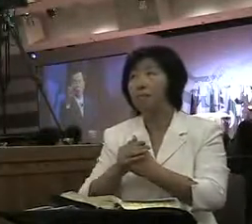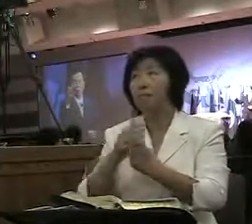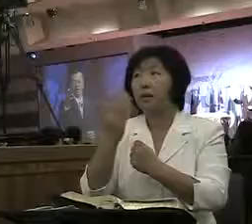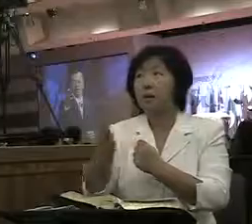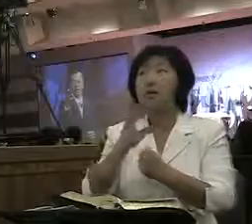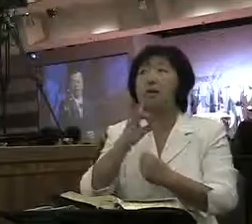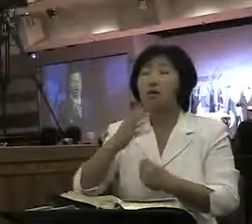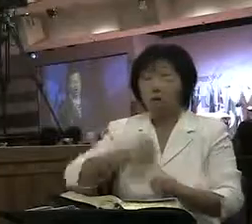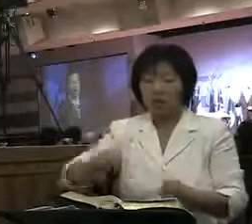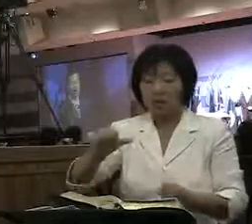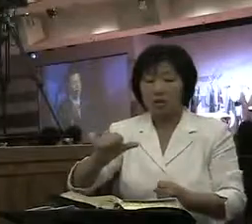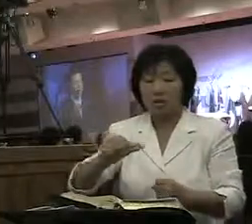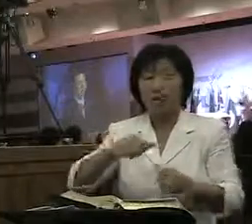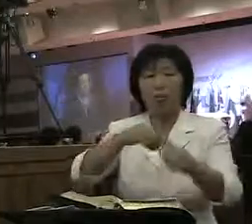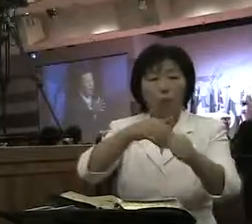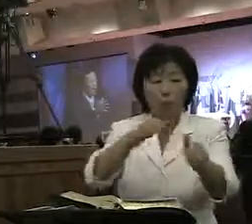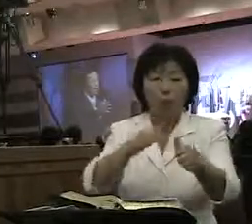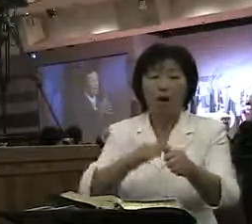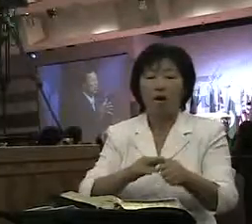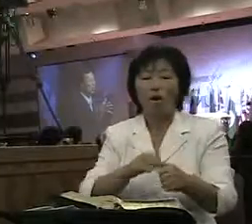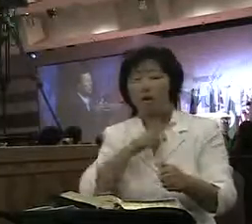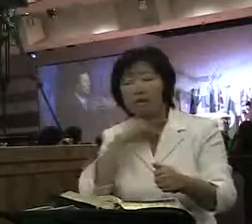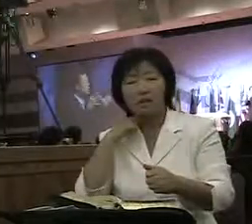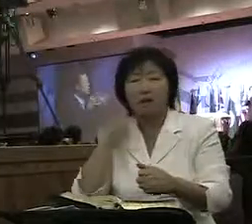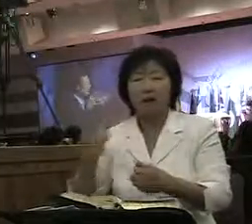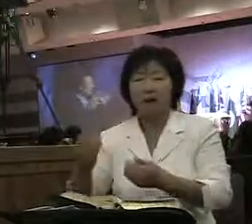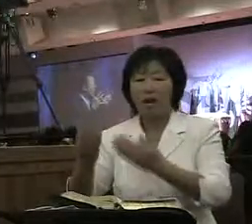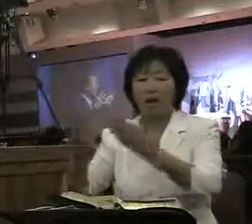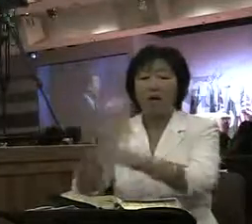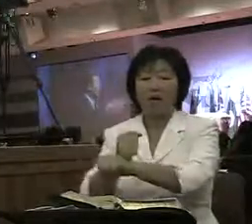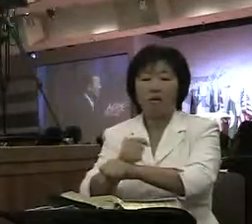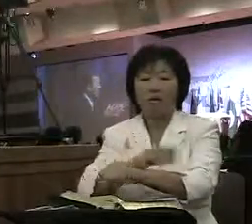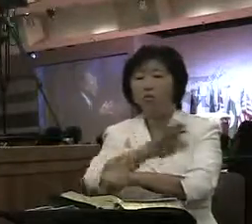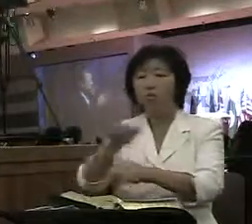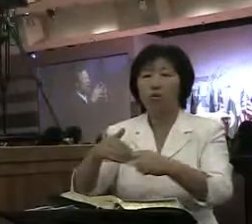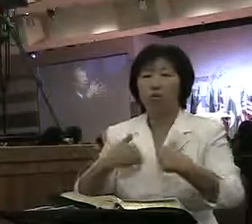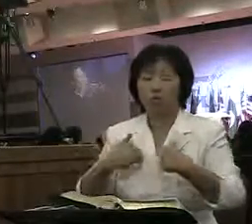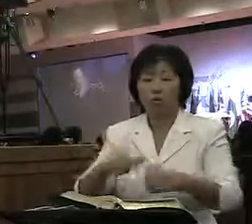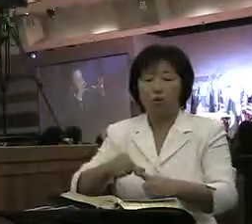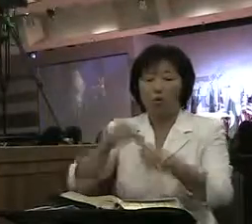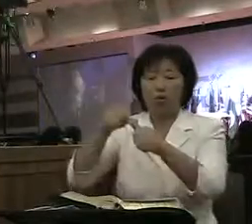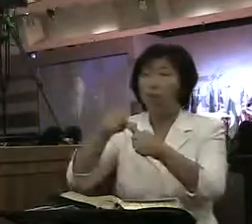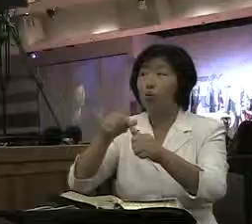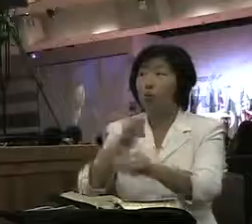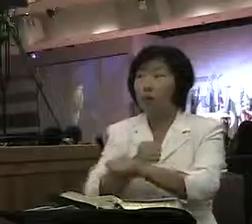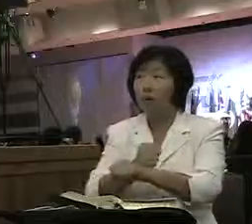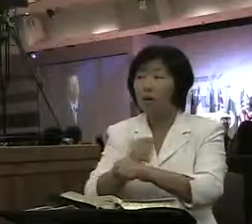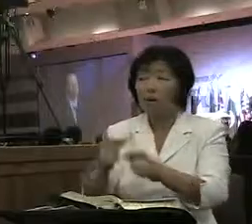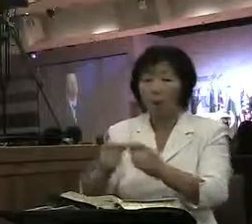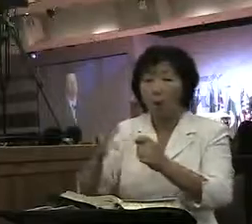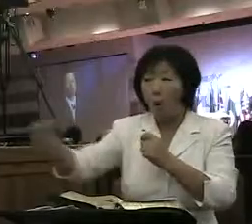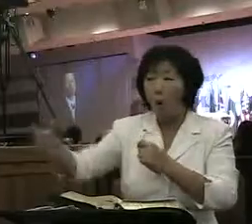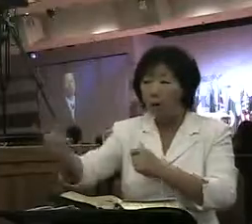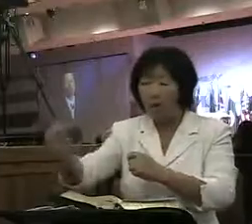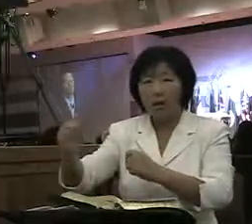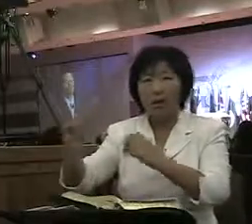당신의 독생자를 투자하여서 희생하셔서 우리를 구원하신 하나님이 멀리 가 계신 하나님일까요?